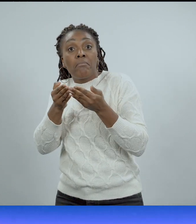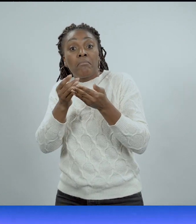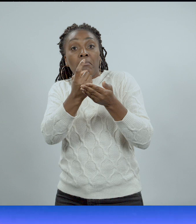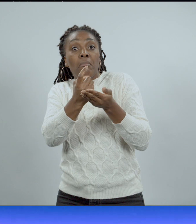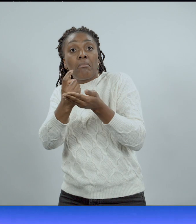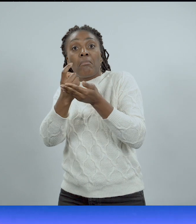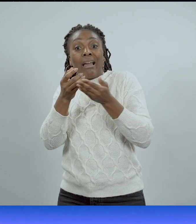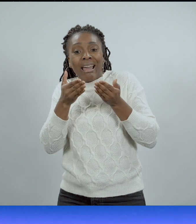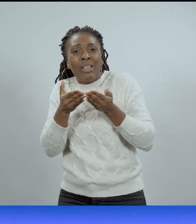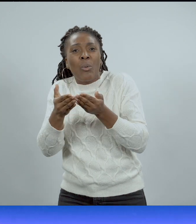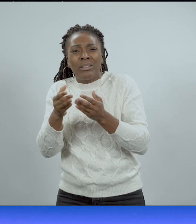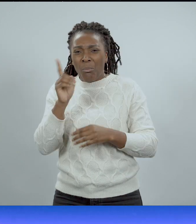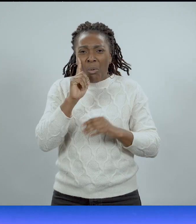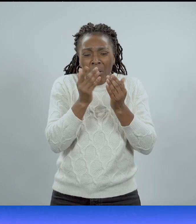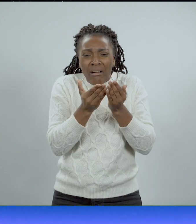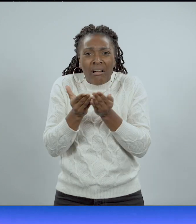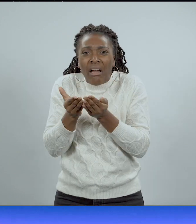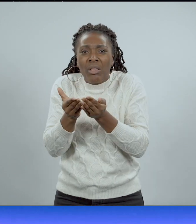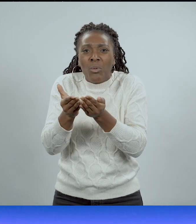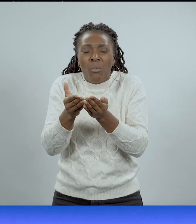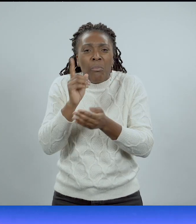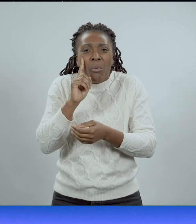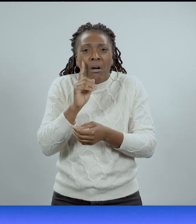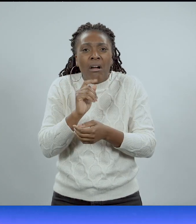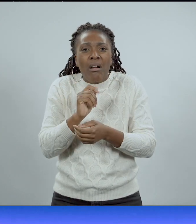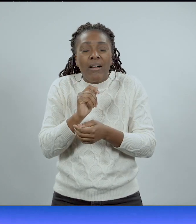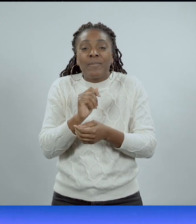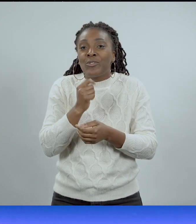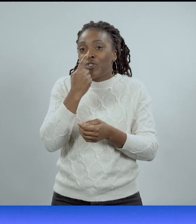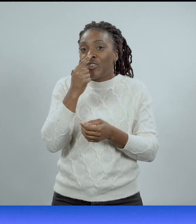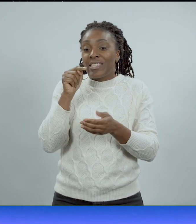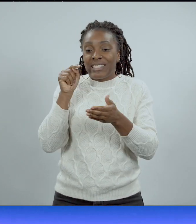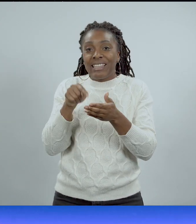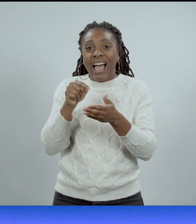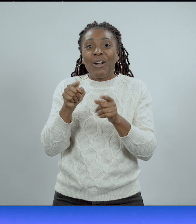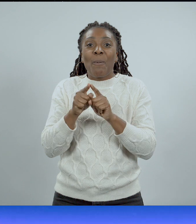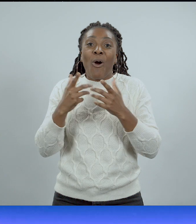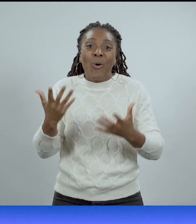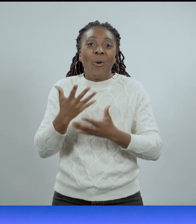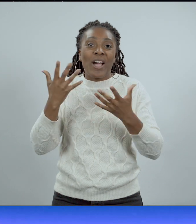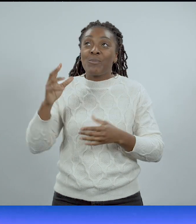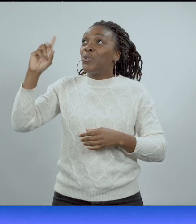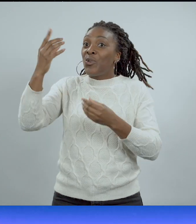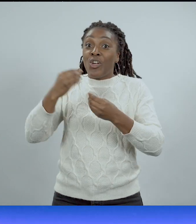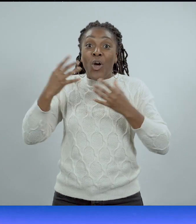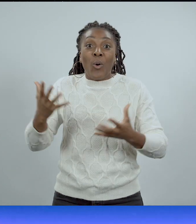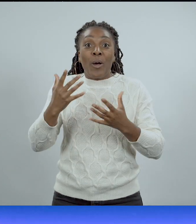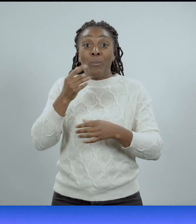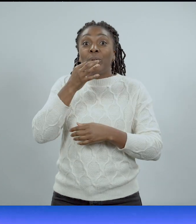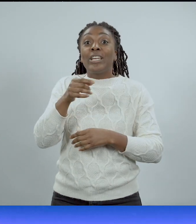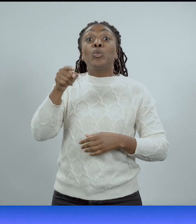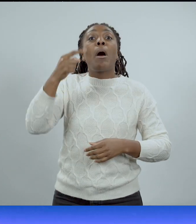un canoë. Et pourquoi un canoë? Le canoë, je crois que c'est un réel encouragement de